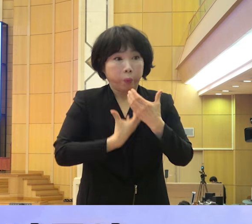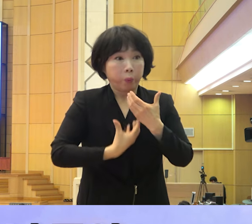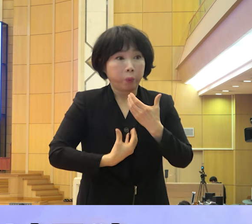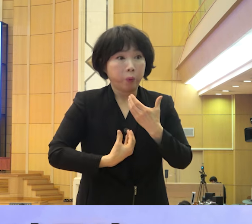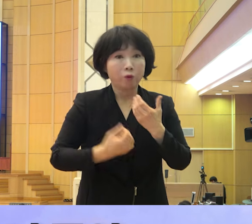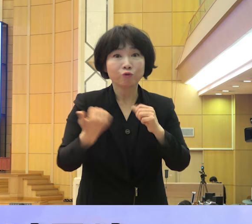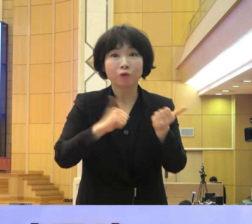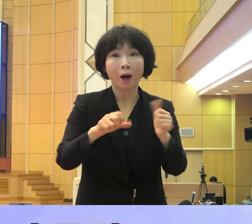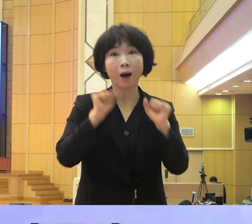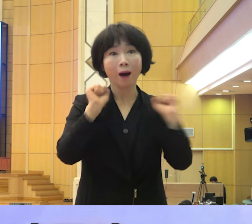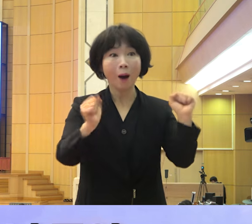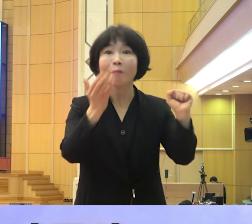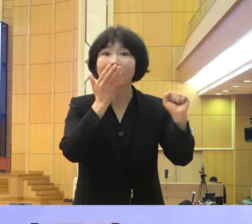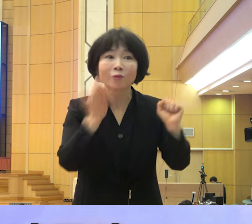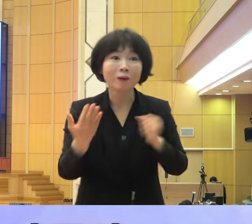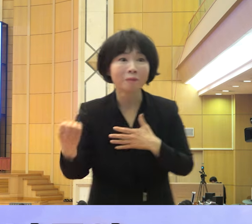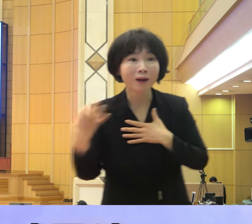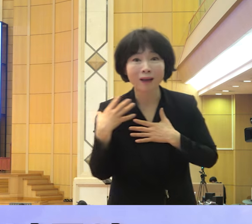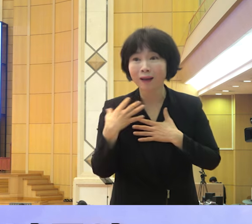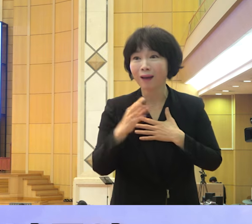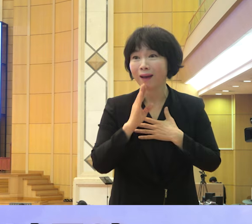이제 아마도